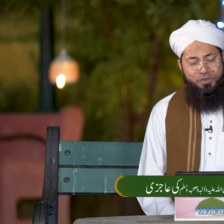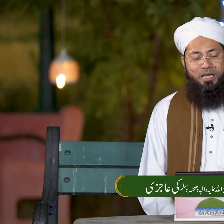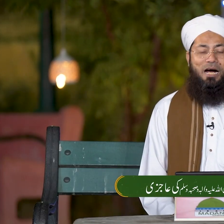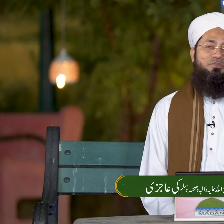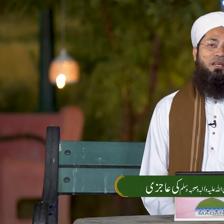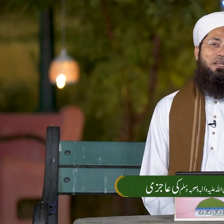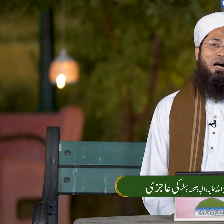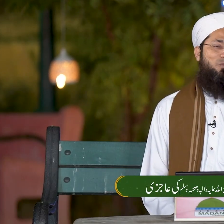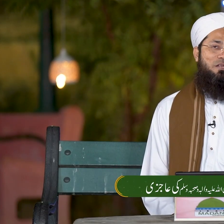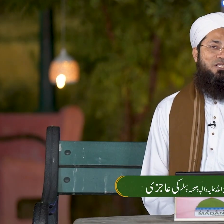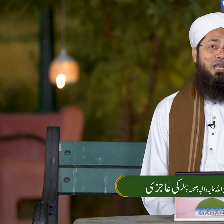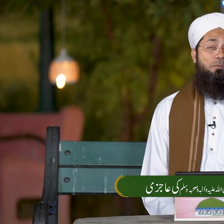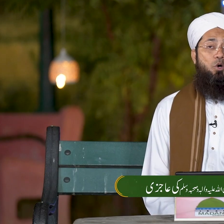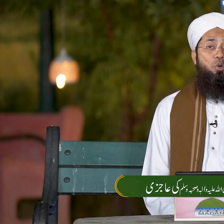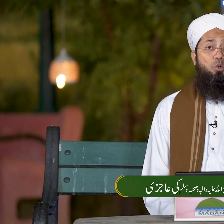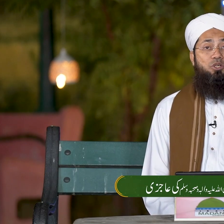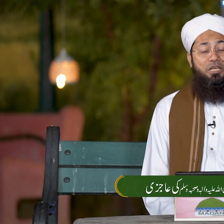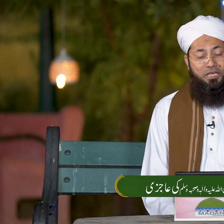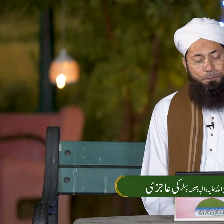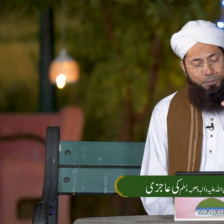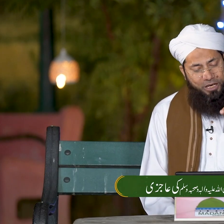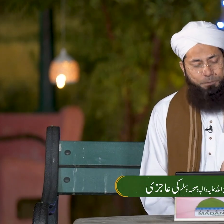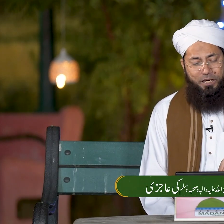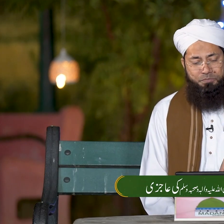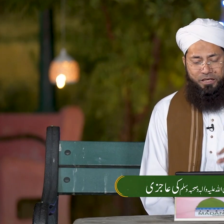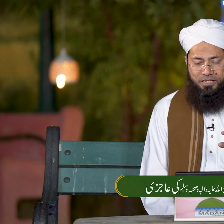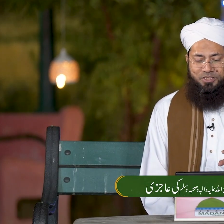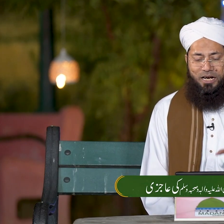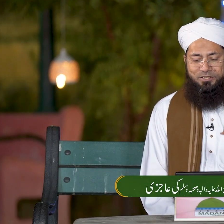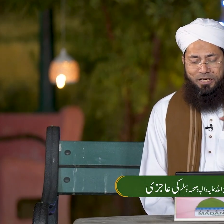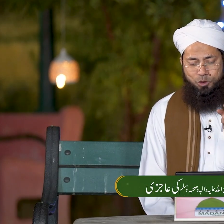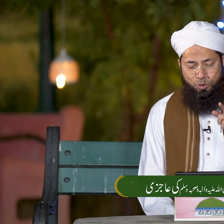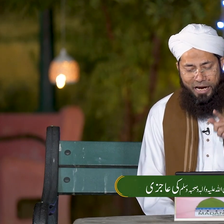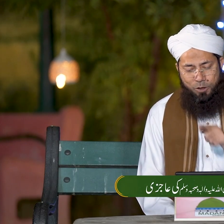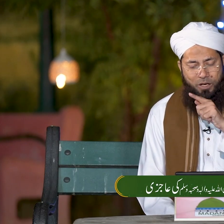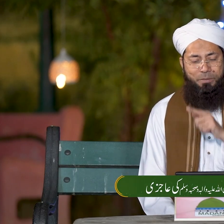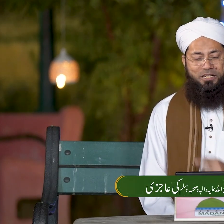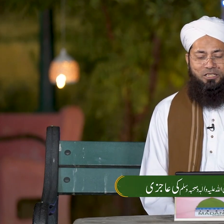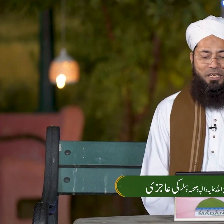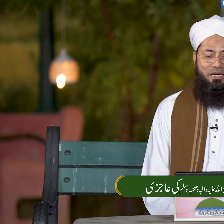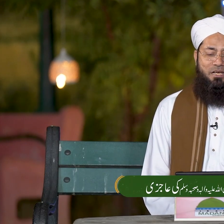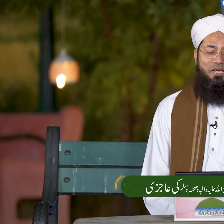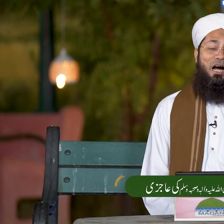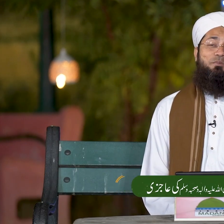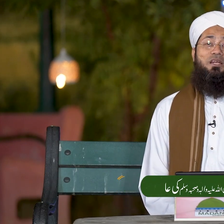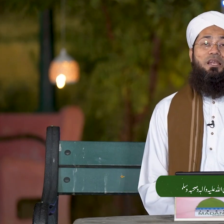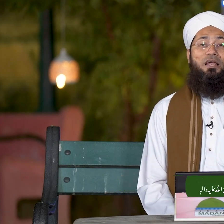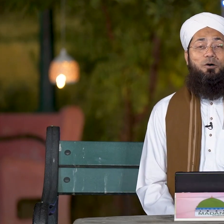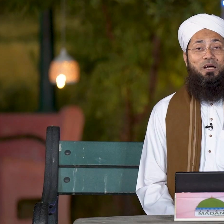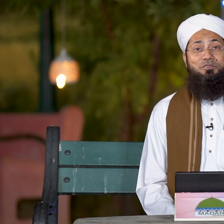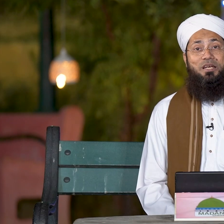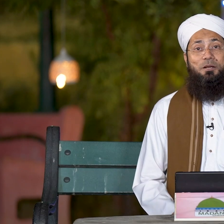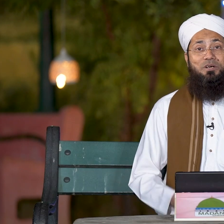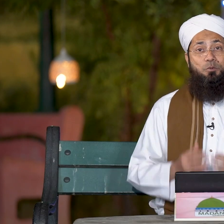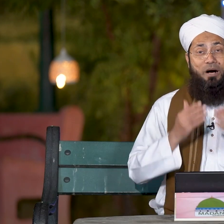تھی کہ آپ صلی اللہ علیہ وسلم اونٹنی کی پیٹھ پر اس طرح سر جھکائے ہوئے بیٹھے تھے کہ آپ صلی